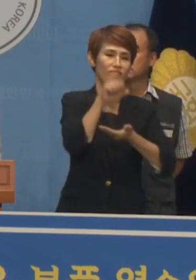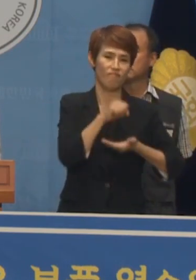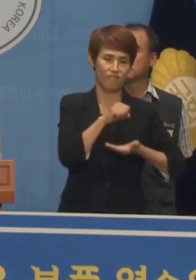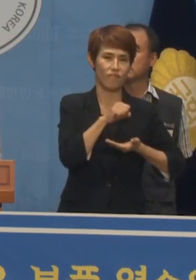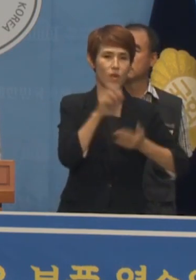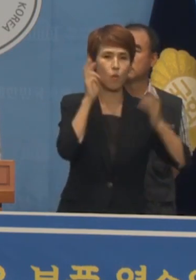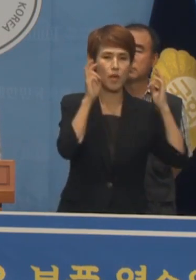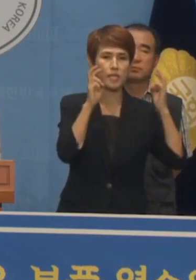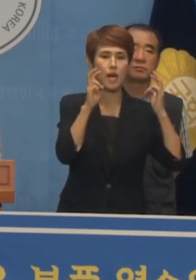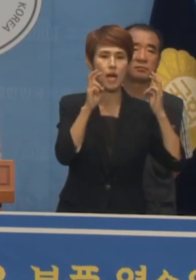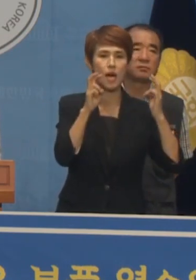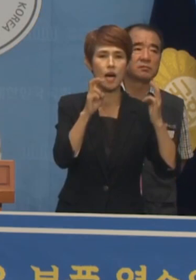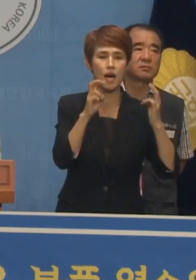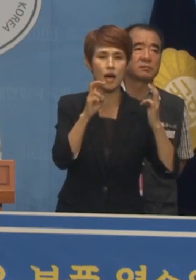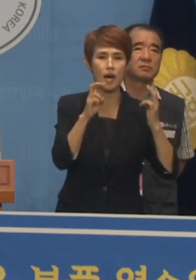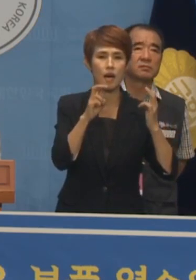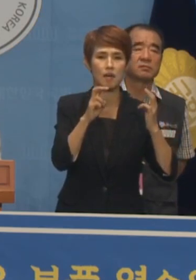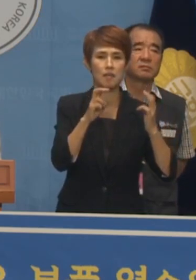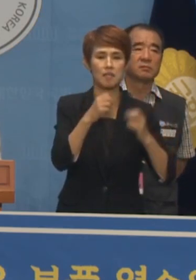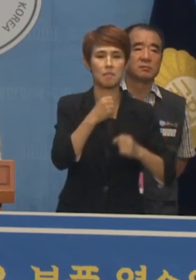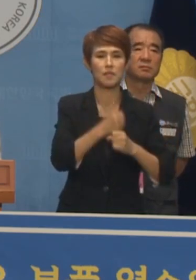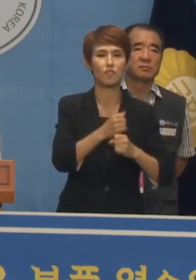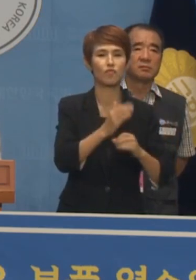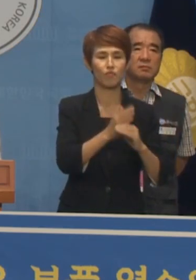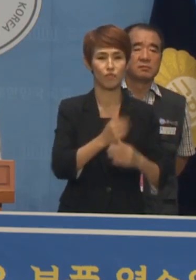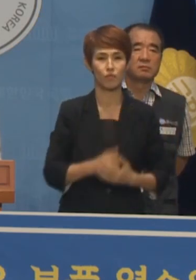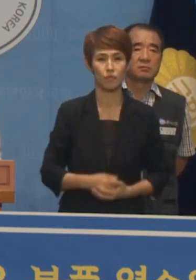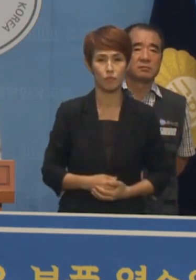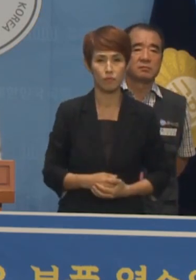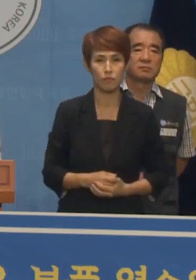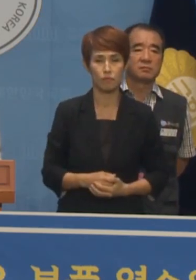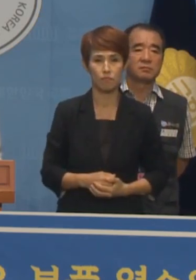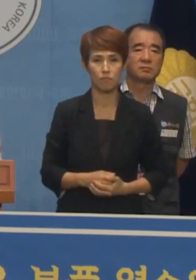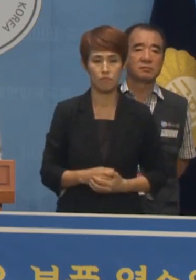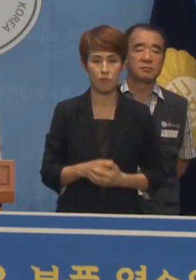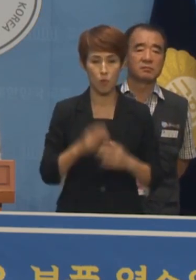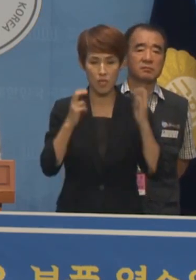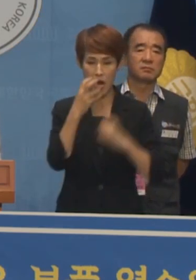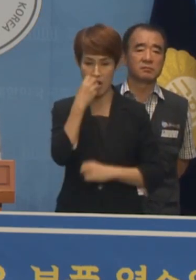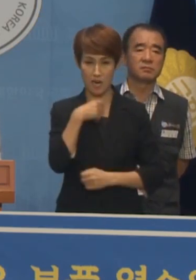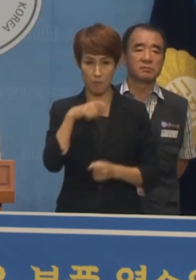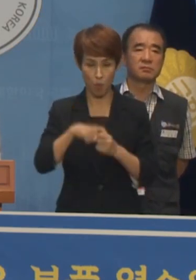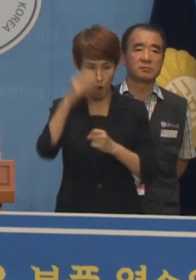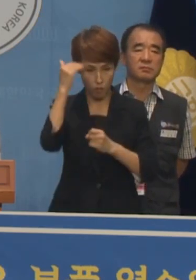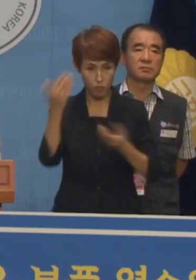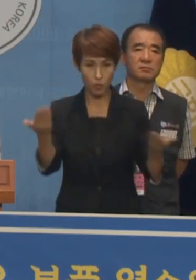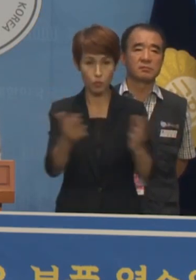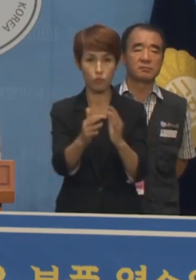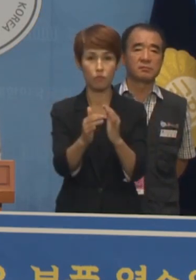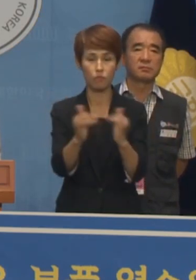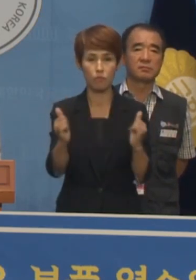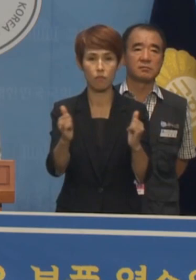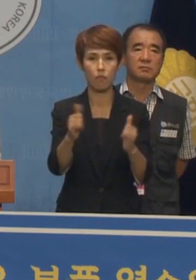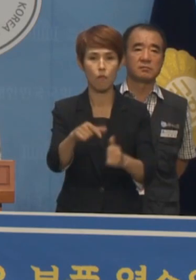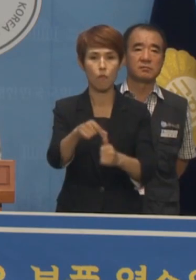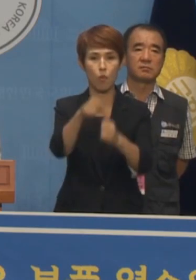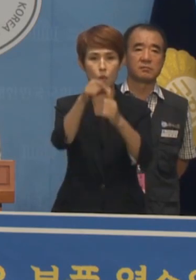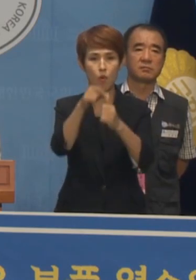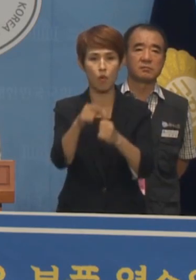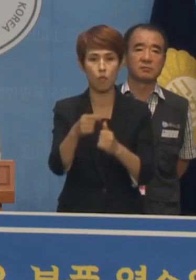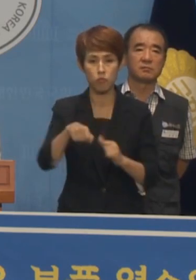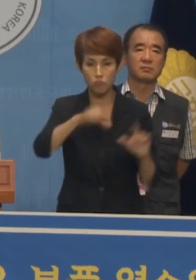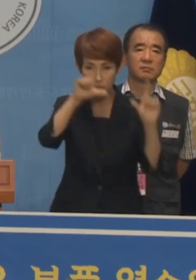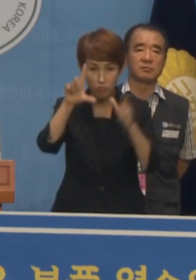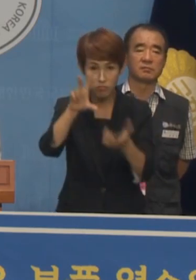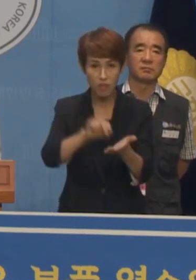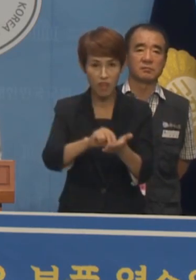회사를 고사하고 있습니다. 오로지 자국 기업의 이윤을 위해 한국 노동자의 고용과 생존은 신경도 쓰지